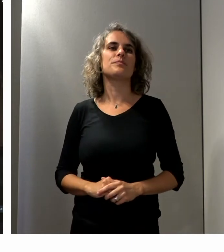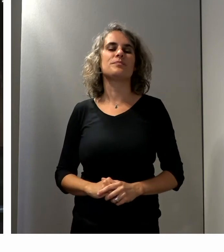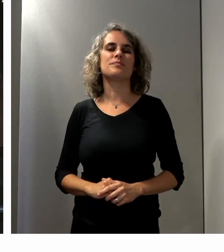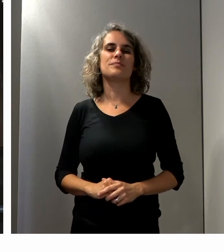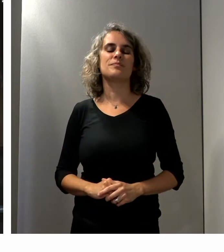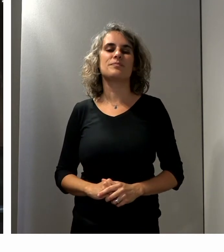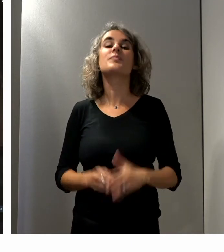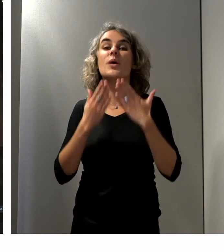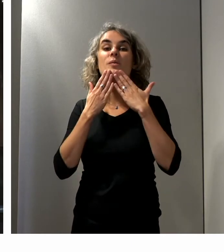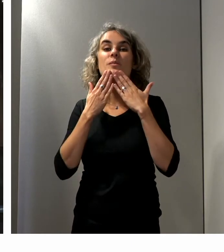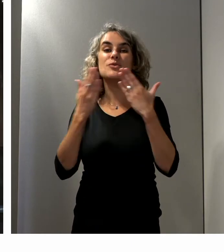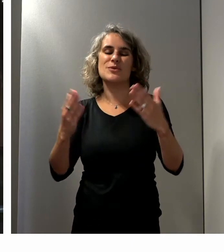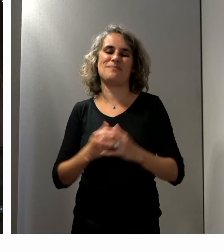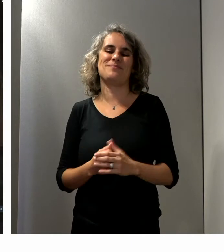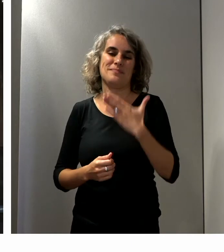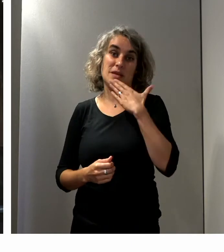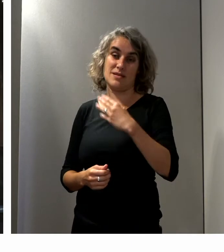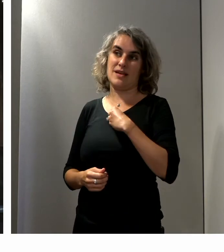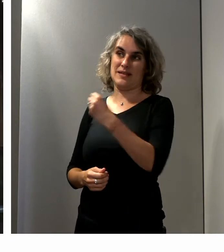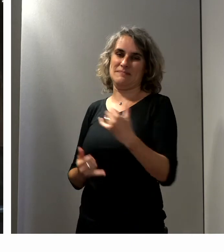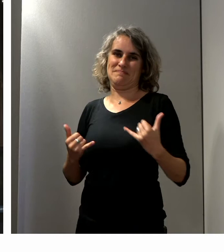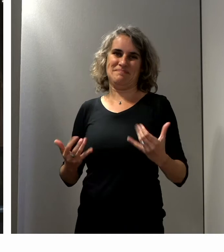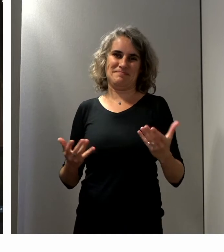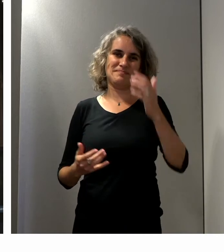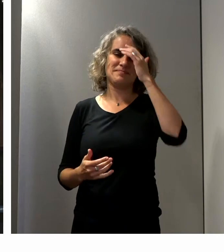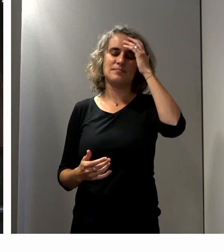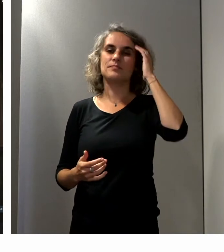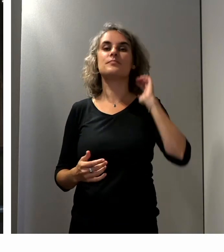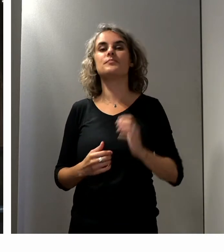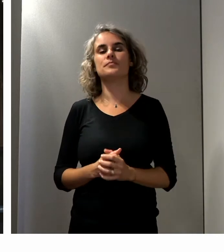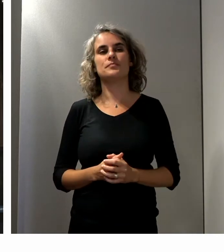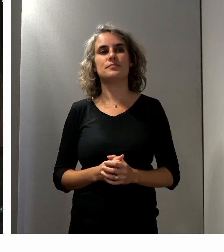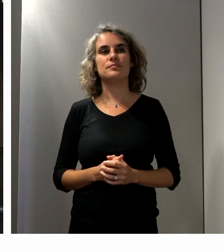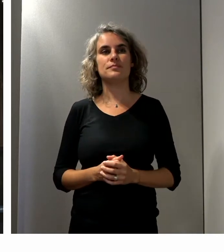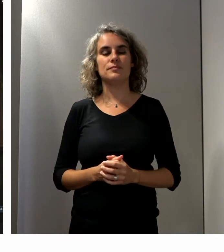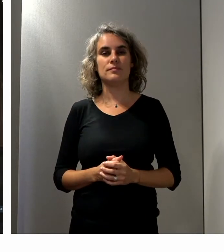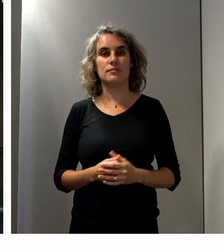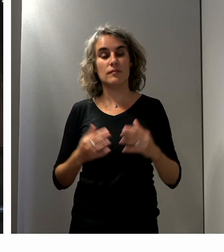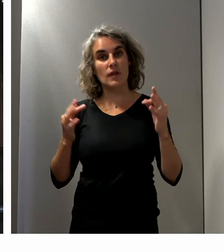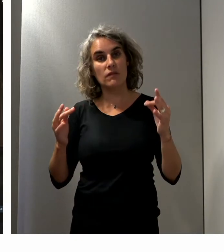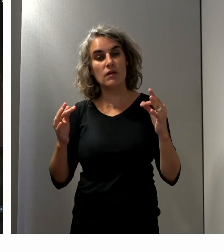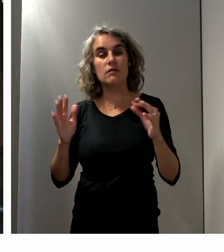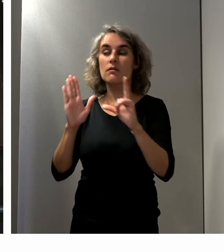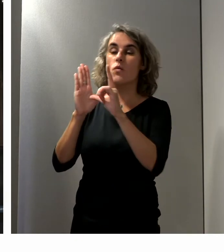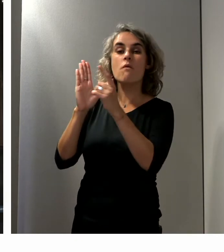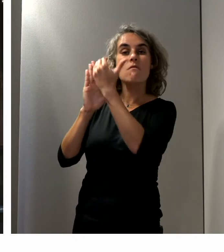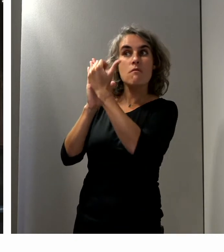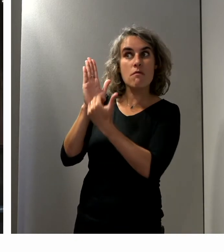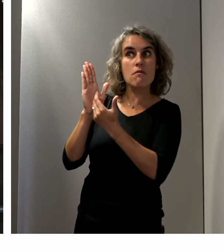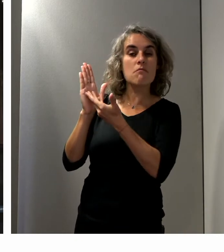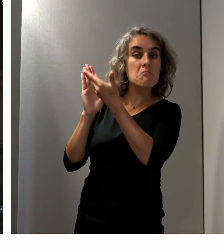Oui, bonjour, merci pour votre invitation. La question de la légalité